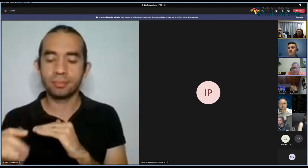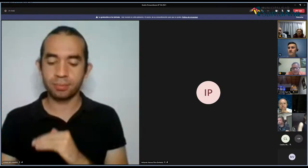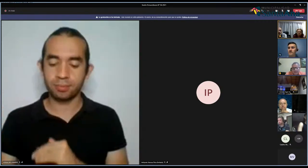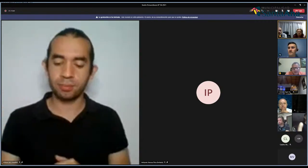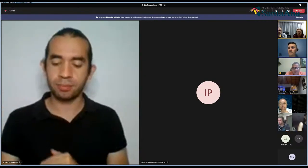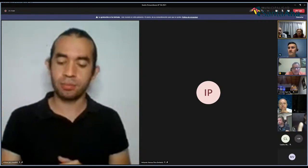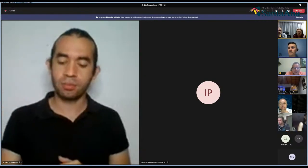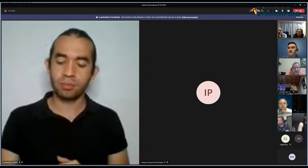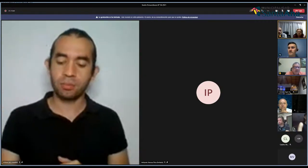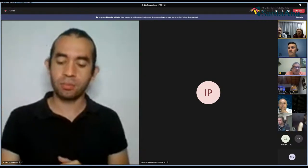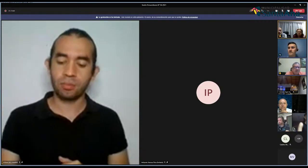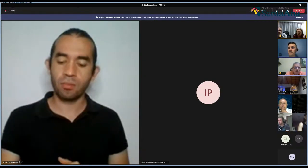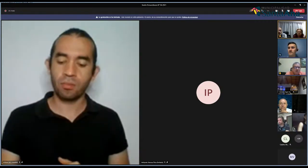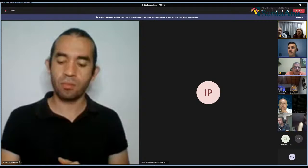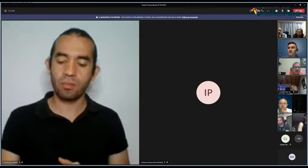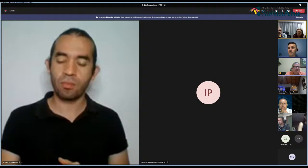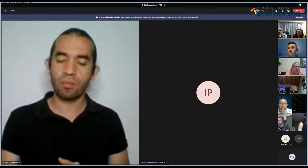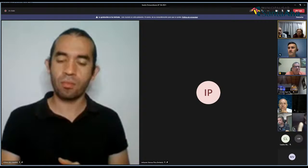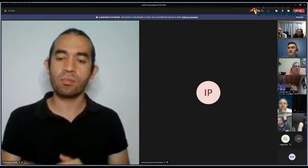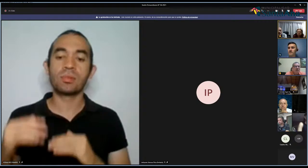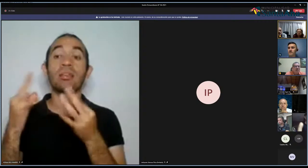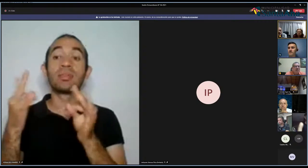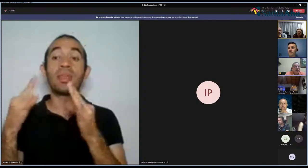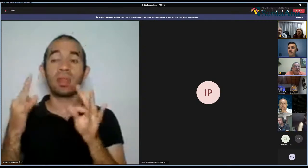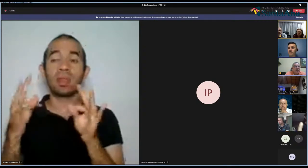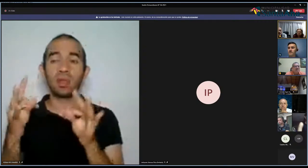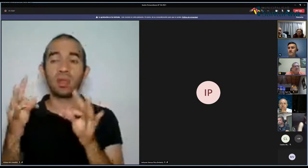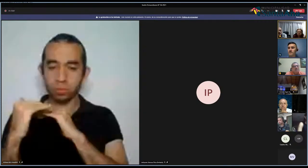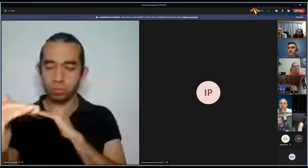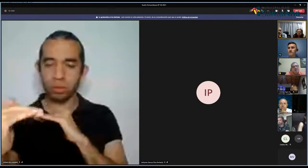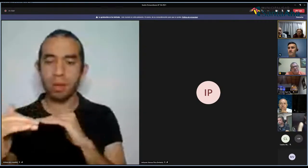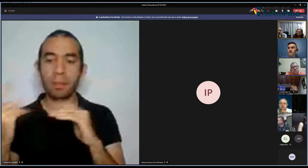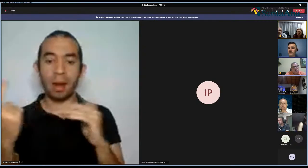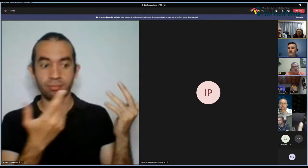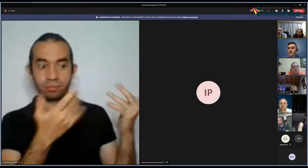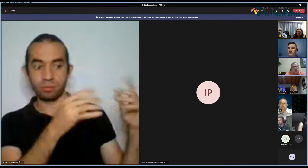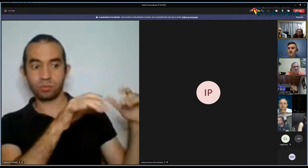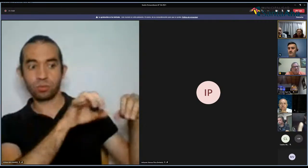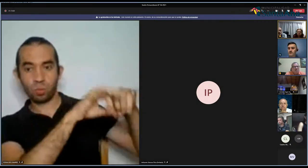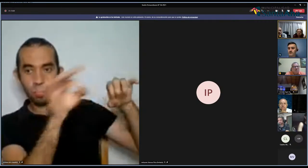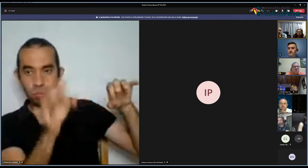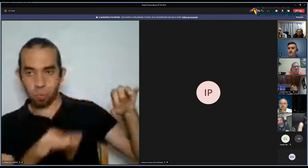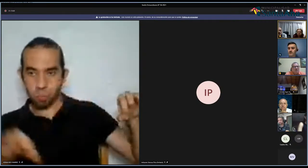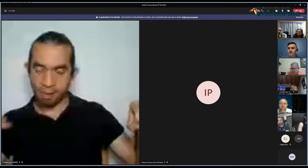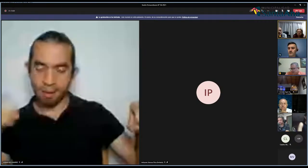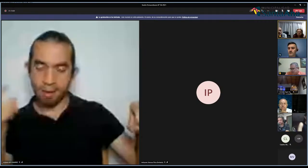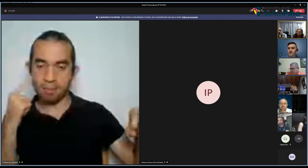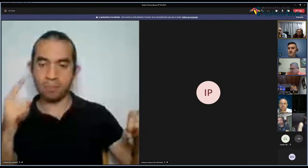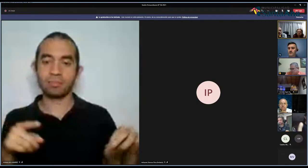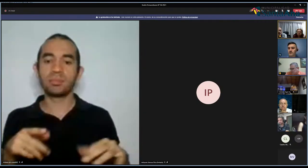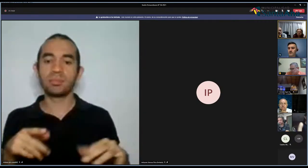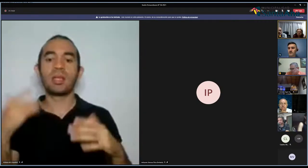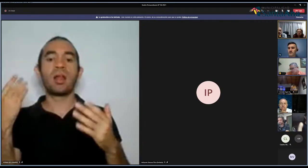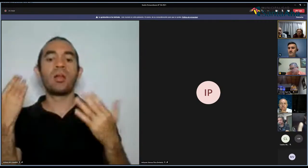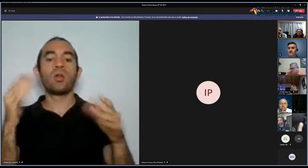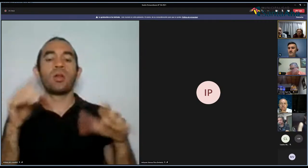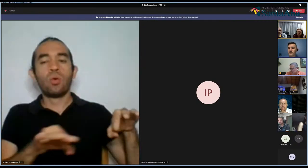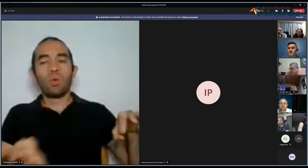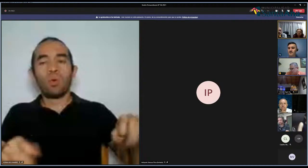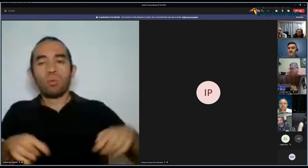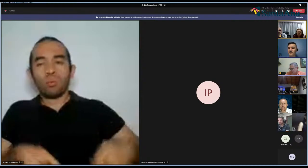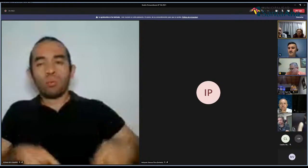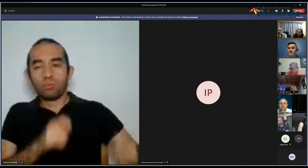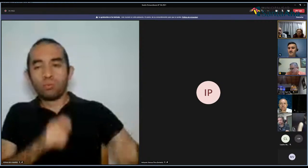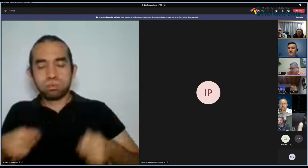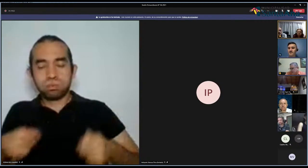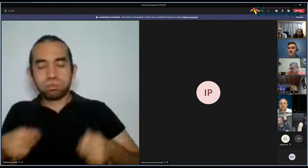tratando de llegar lo más pronto posible con la tubería hasta el sector donde se llegó a seguir sus el presupuesto que se